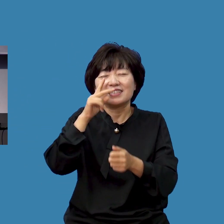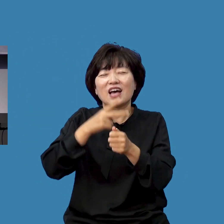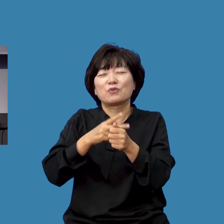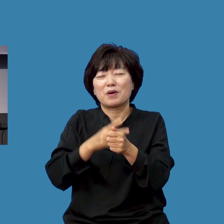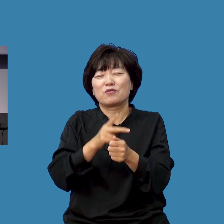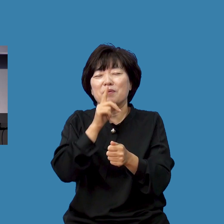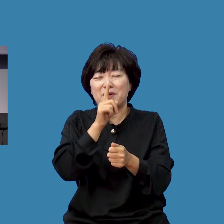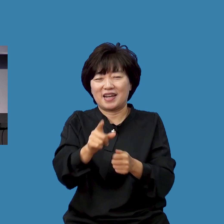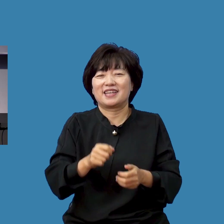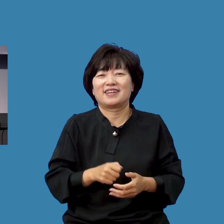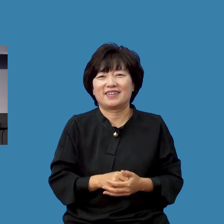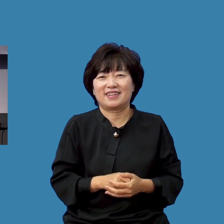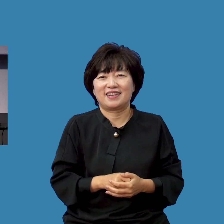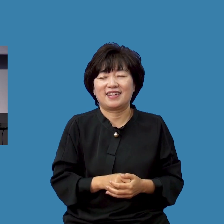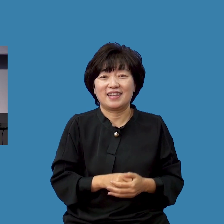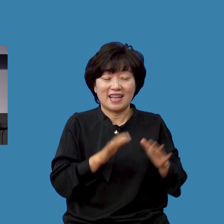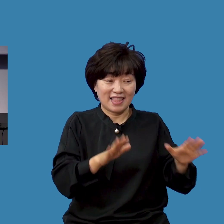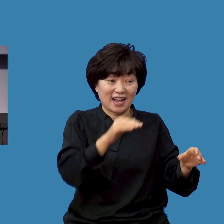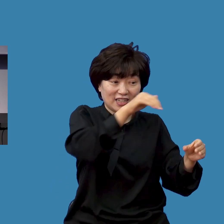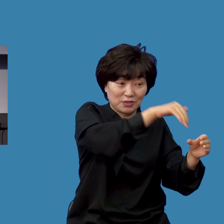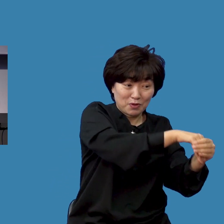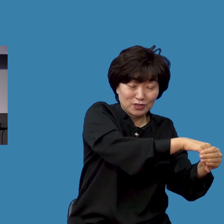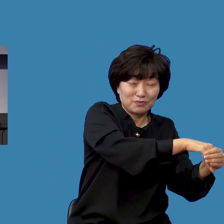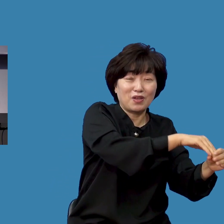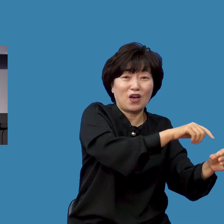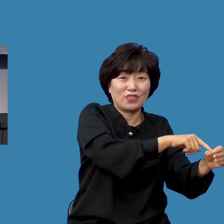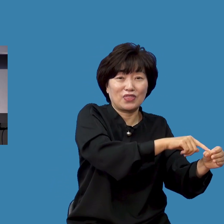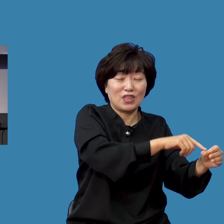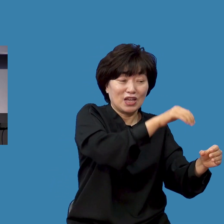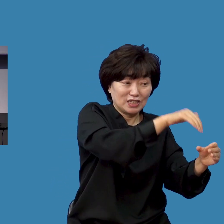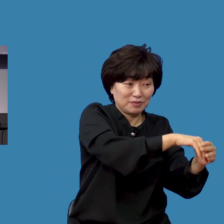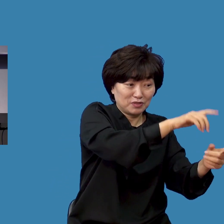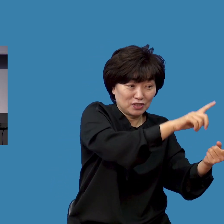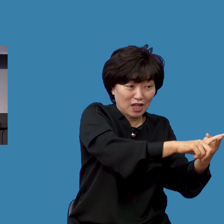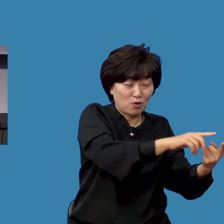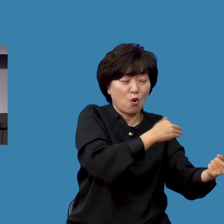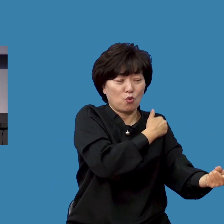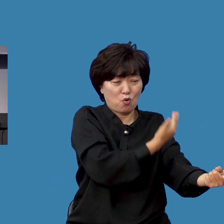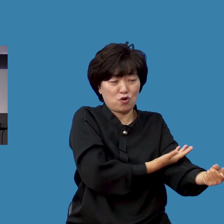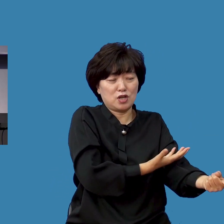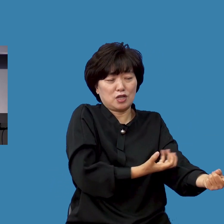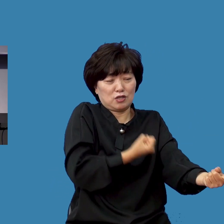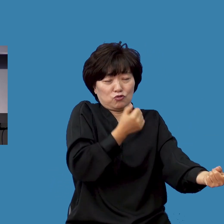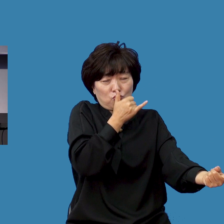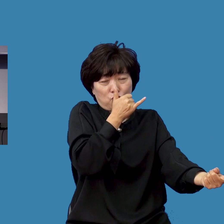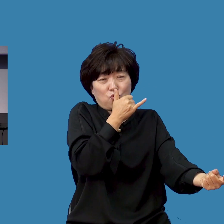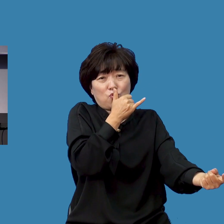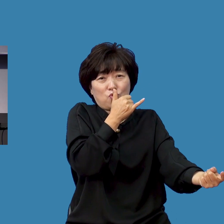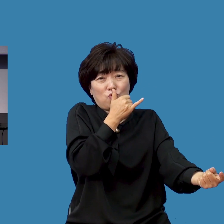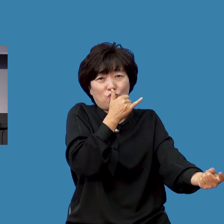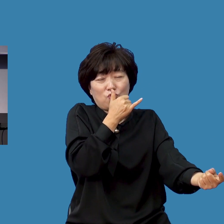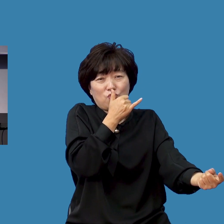바울의 주장이에요. 내가 심었으면 말이에요, 심은 것에 대한 권리가 있다는 거야.